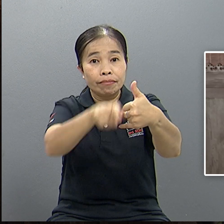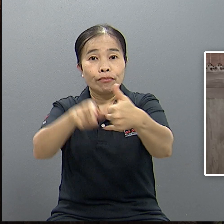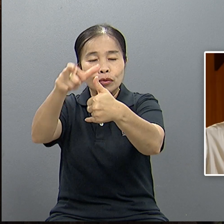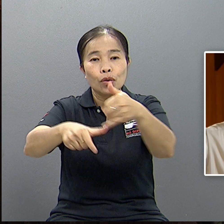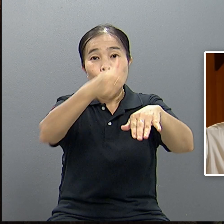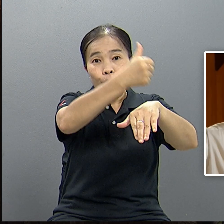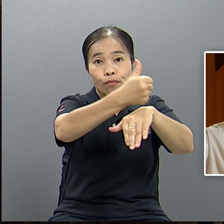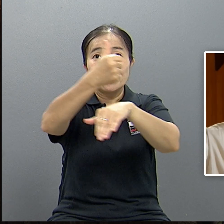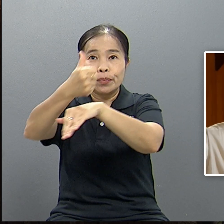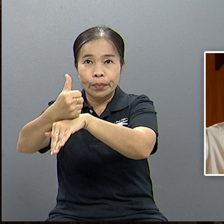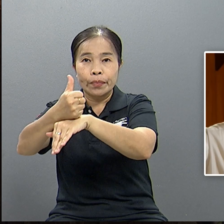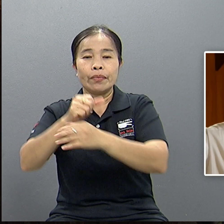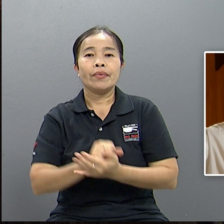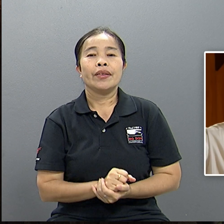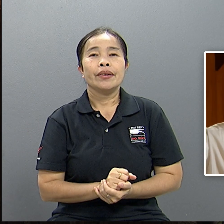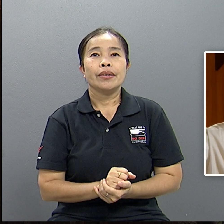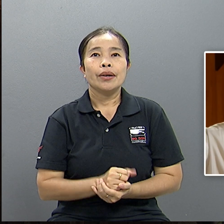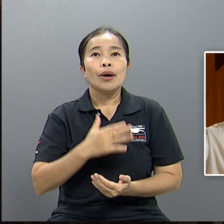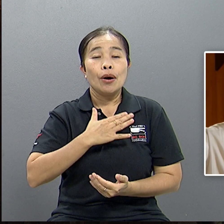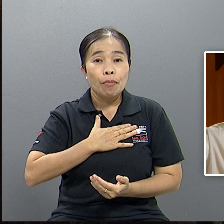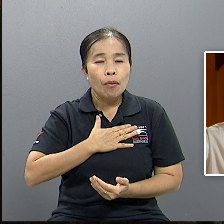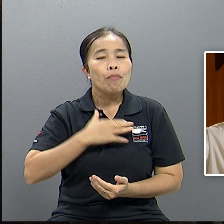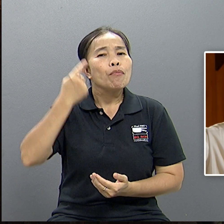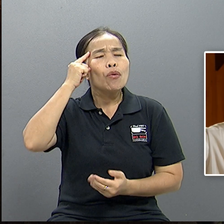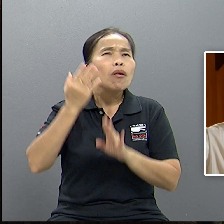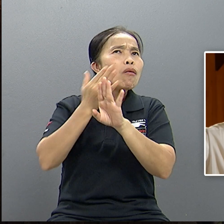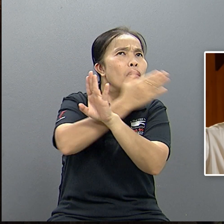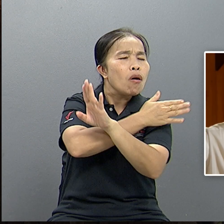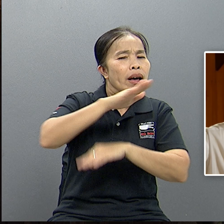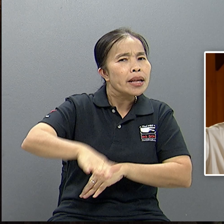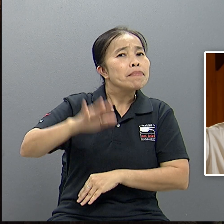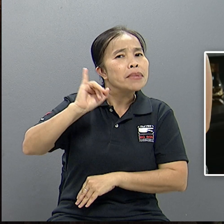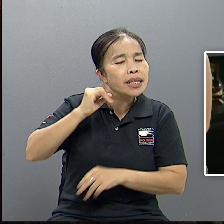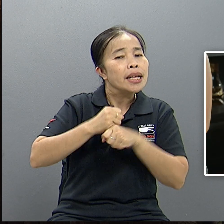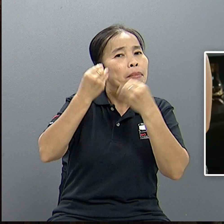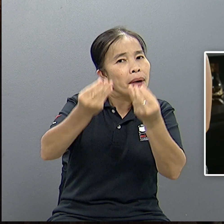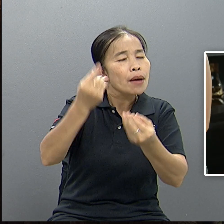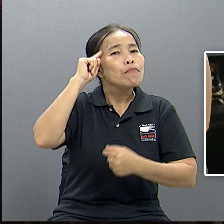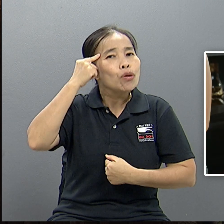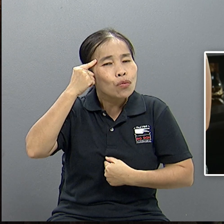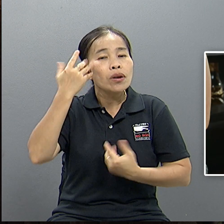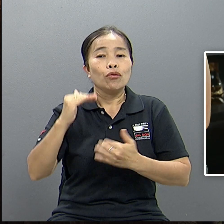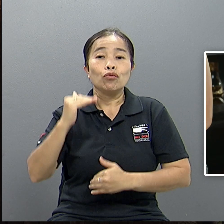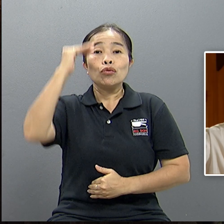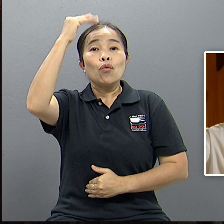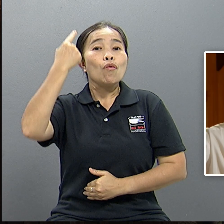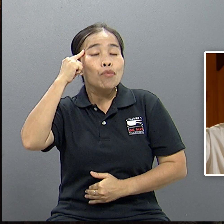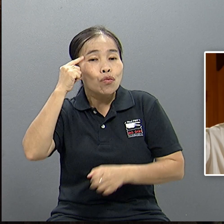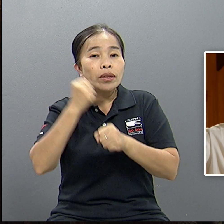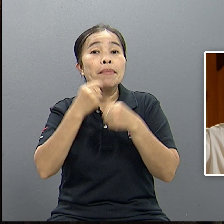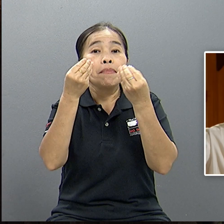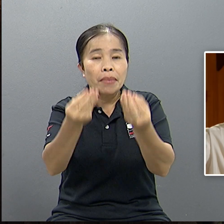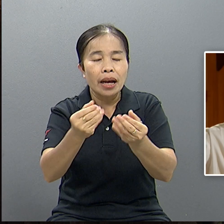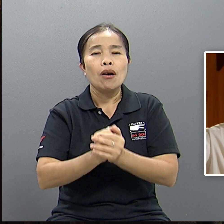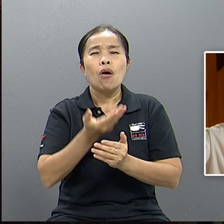พวกท่านทั้งต่อหน้าก็ดีรับหลังก็ดีขอให้พวกท่านอ